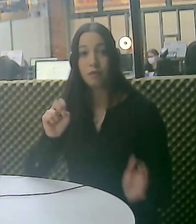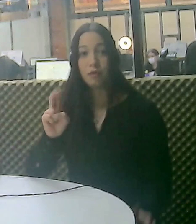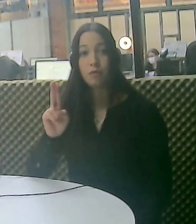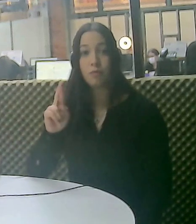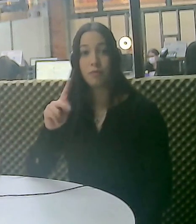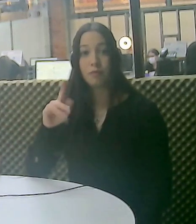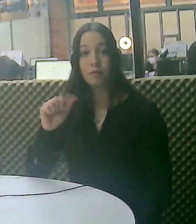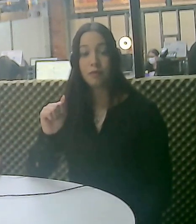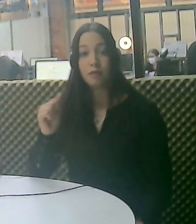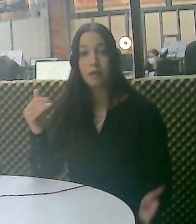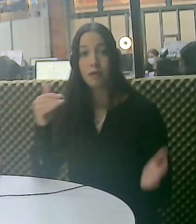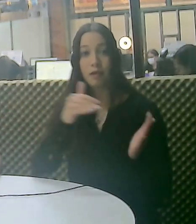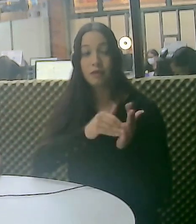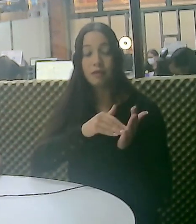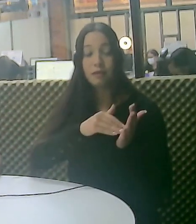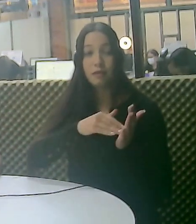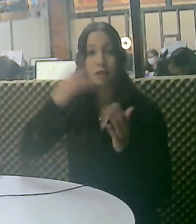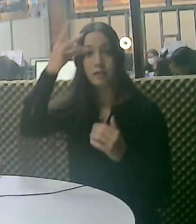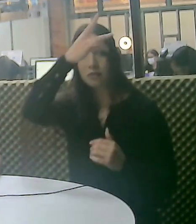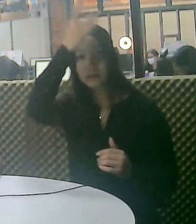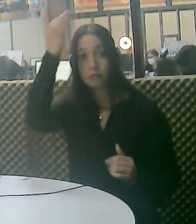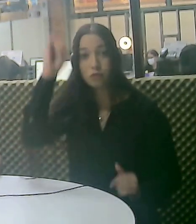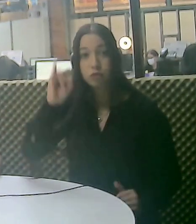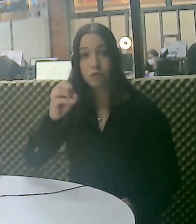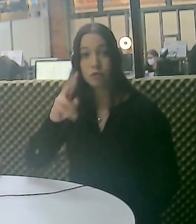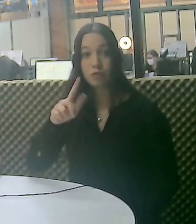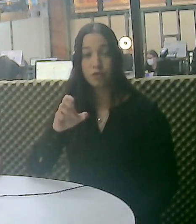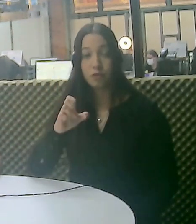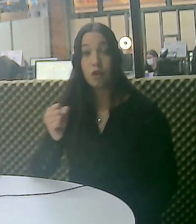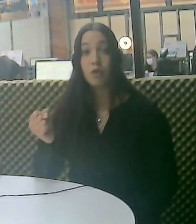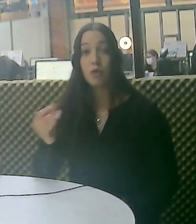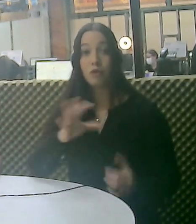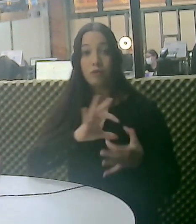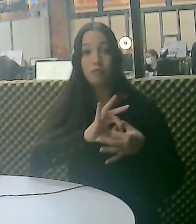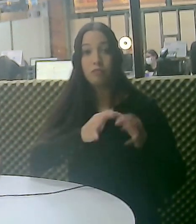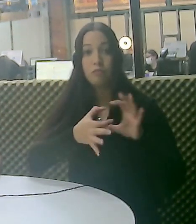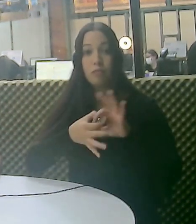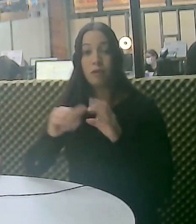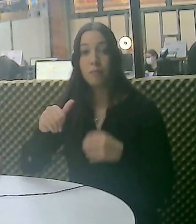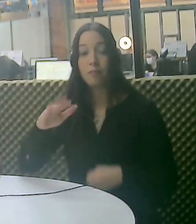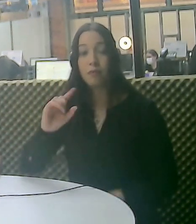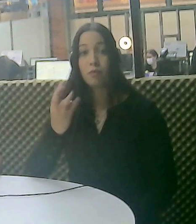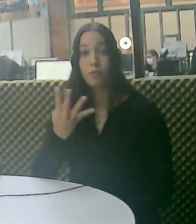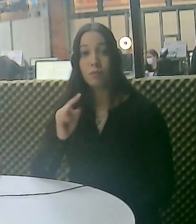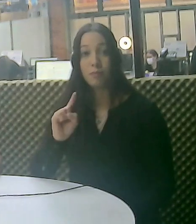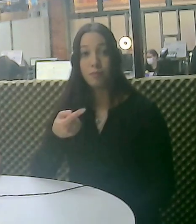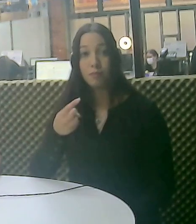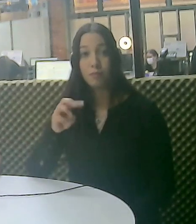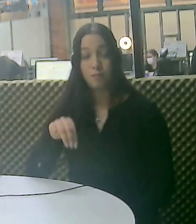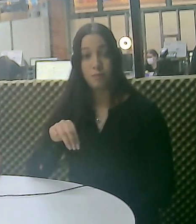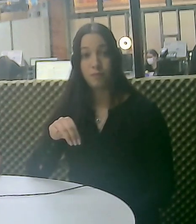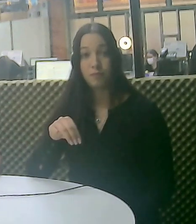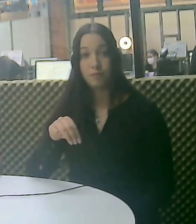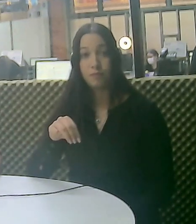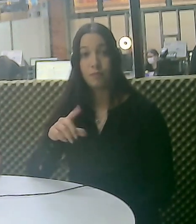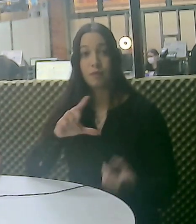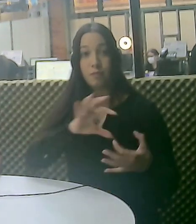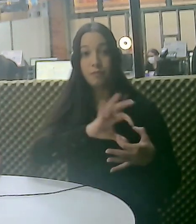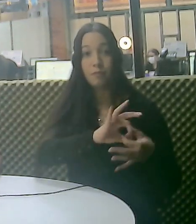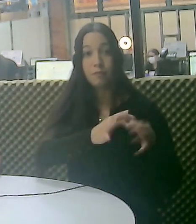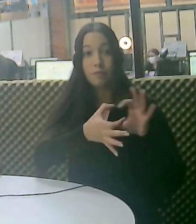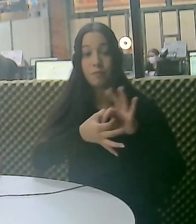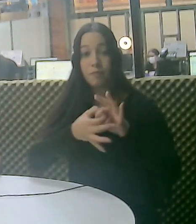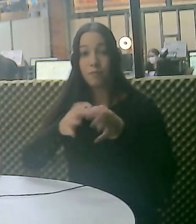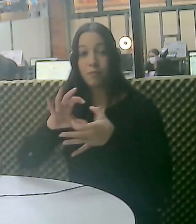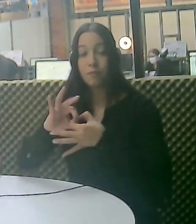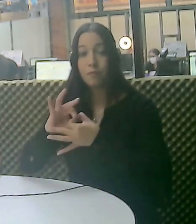Centro de Reservação do São Jorge. A nova rede terá uma extensão de mais de 4 mil metros e integra a obra de interligação